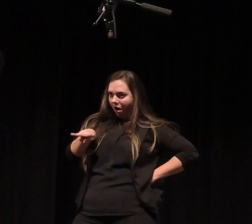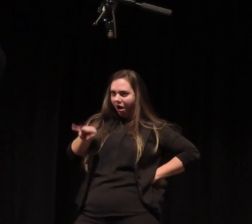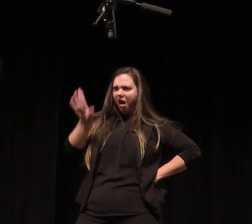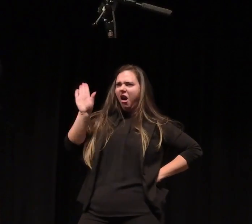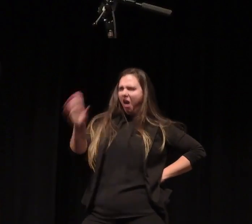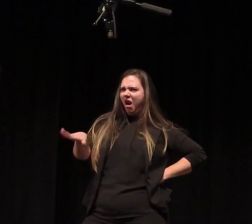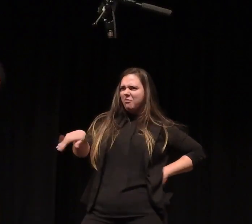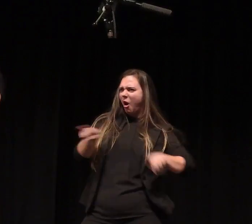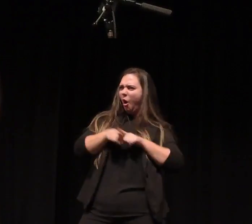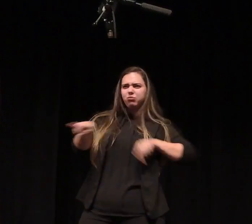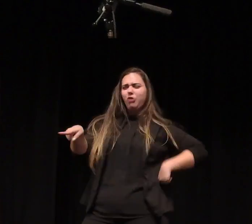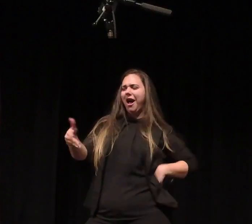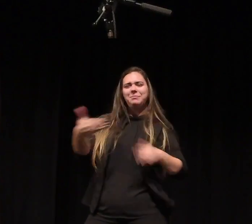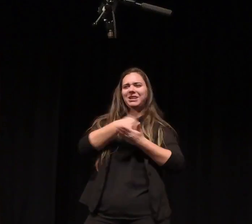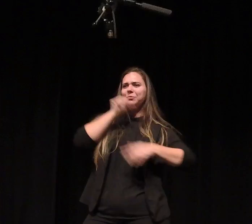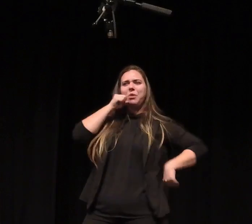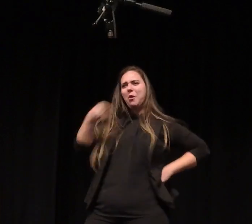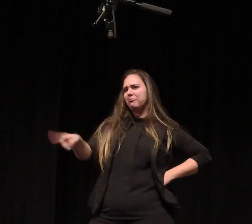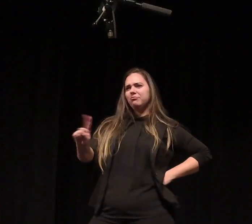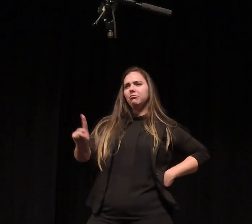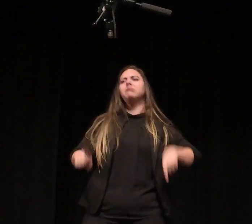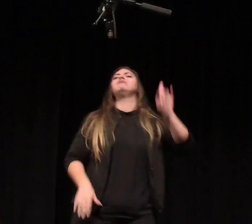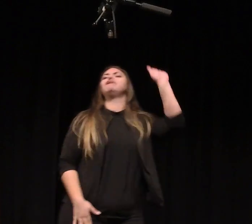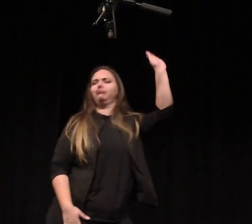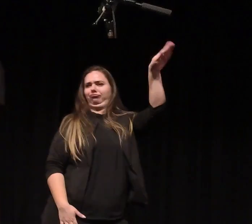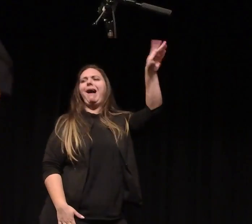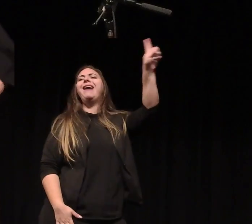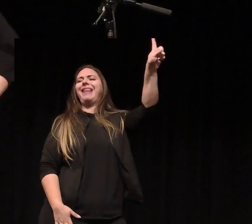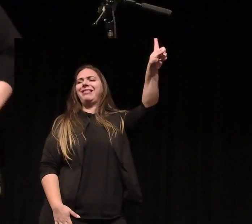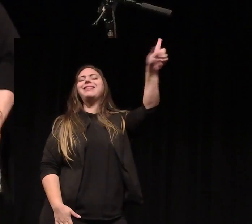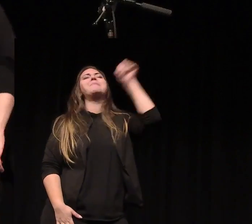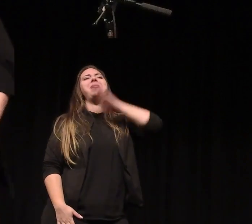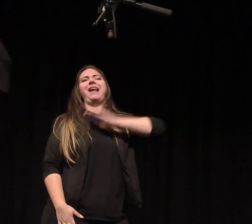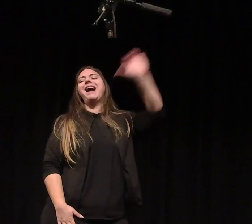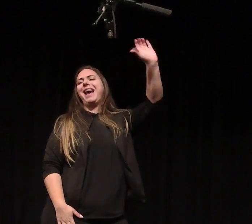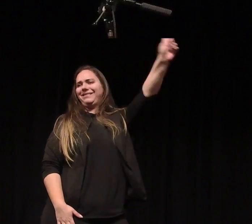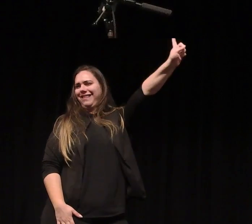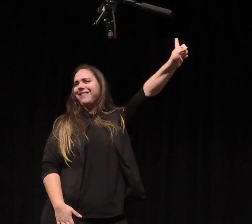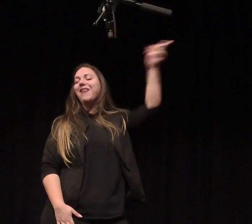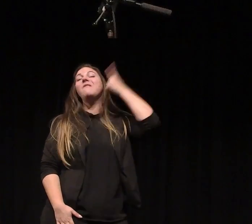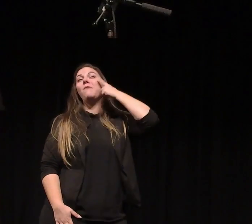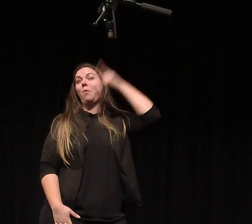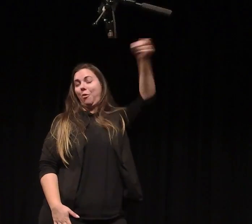pommes. » Marc-André lui dit « Attendez, attendez, madame, vous allez voir. »